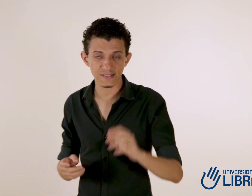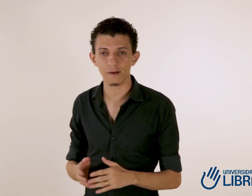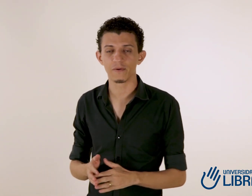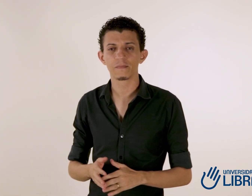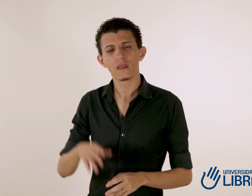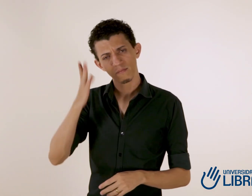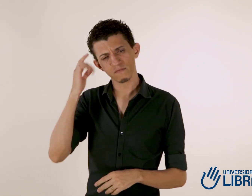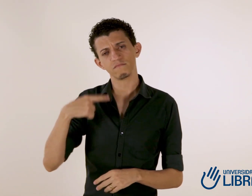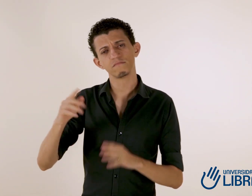exemplo,